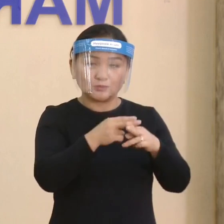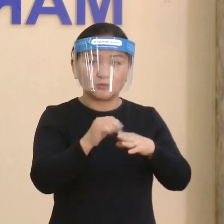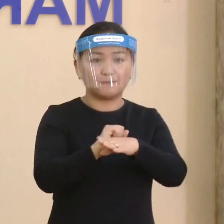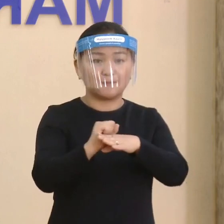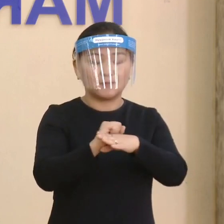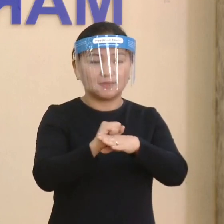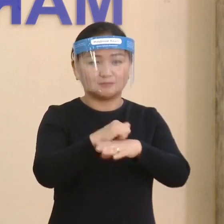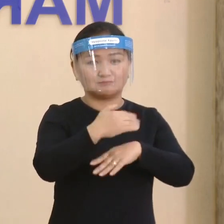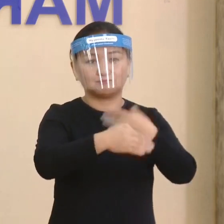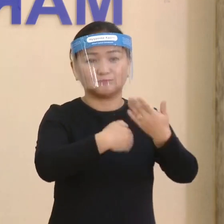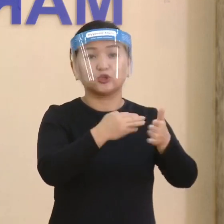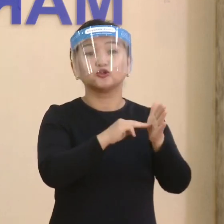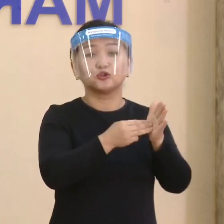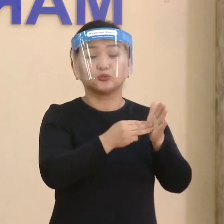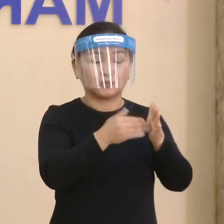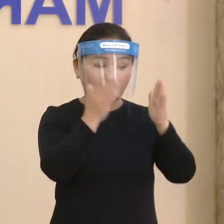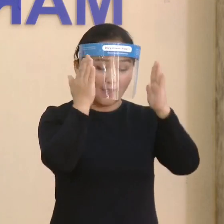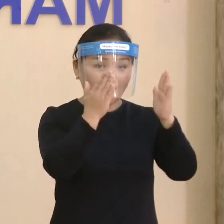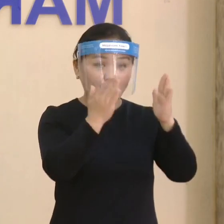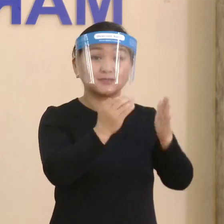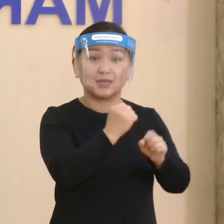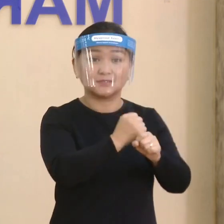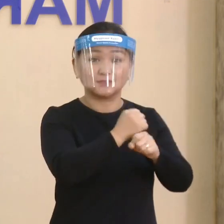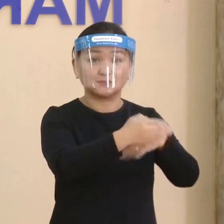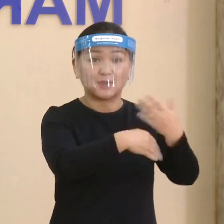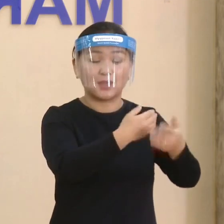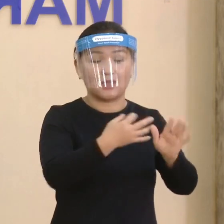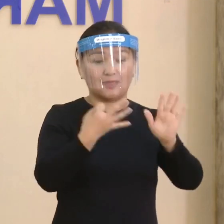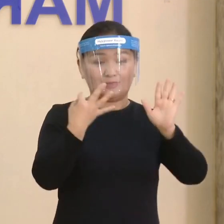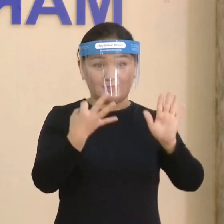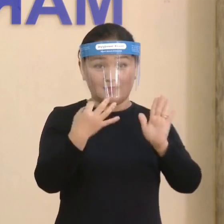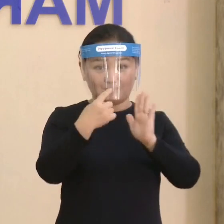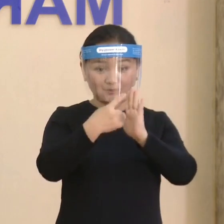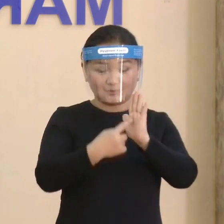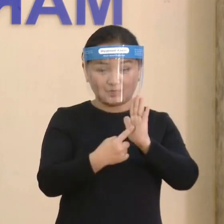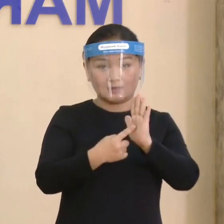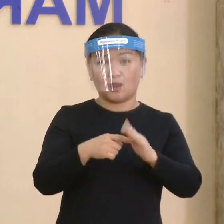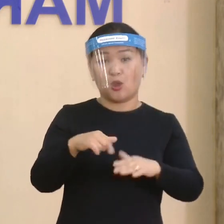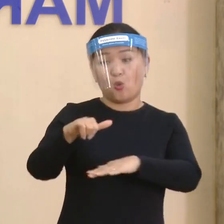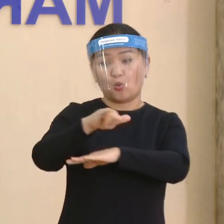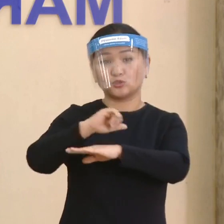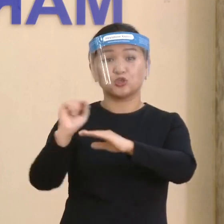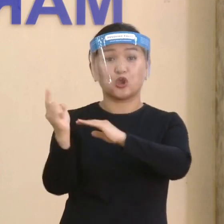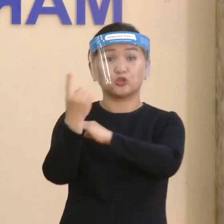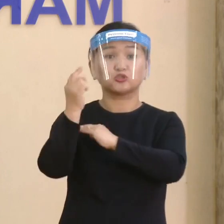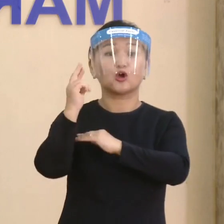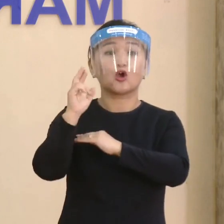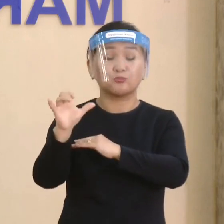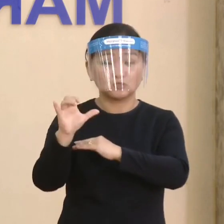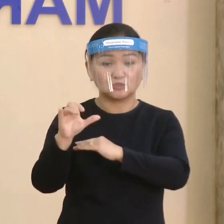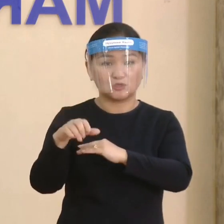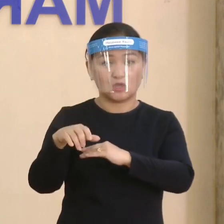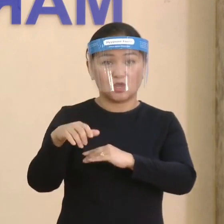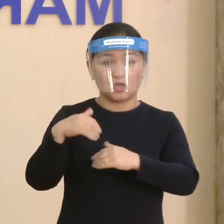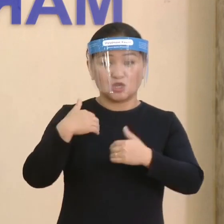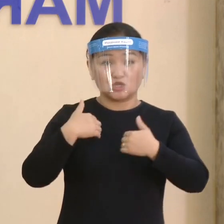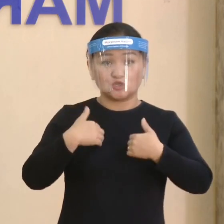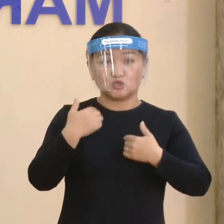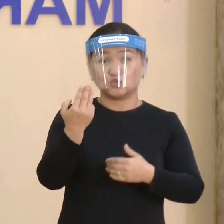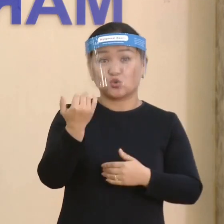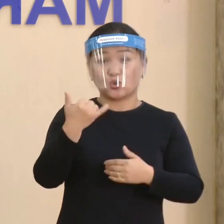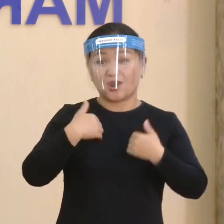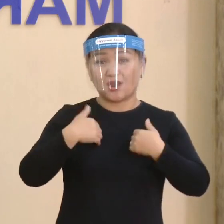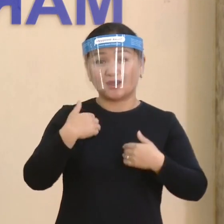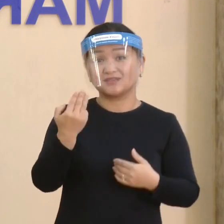бас ингэж ажиллаа явж байна. За 8 сард бол нийтдээ Улсын онцгой комиссын сурхай штабын төлөвлөснөр бол 14 удаагийн